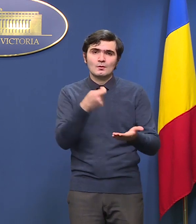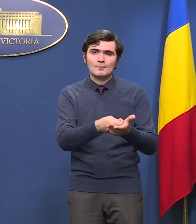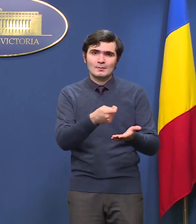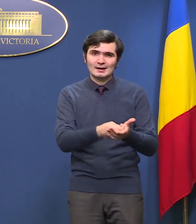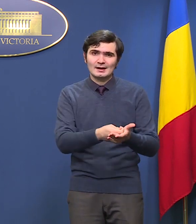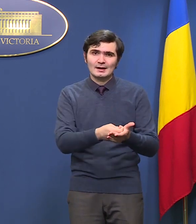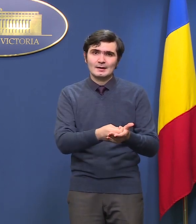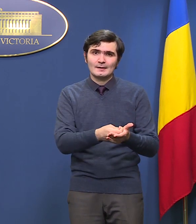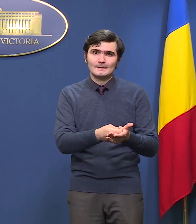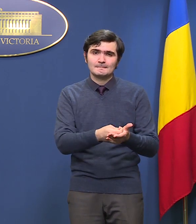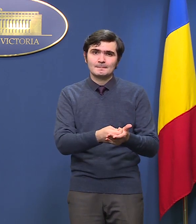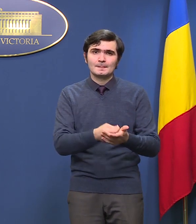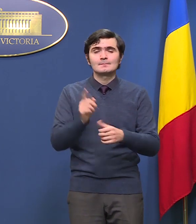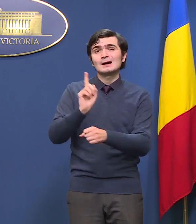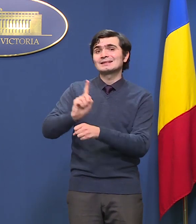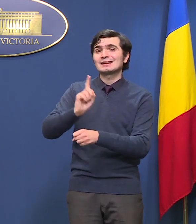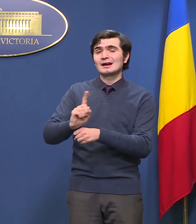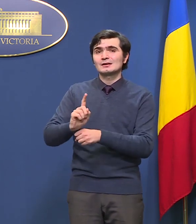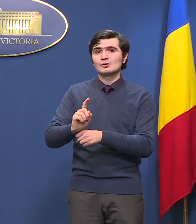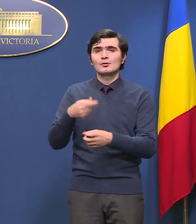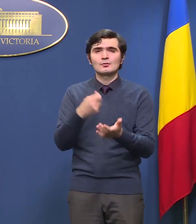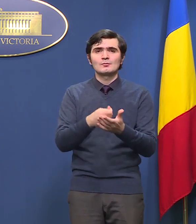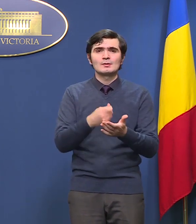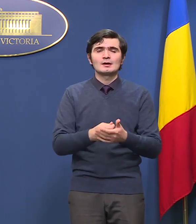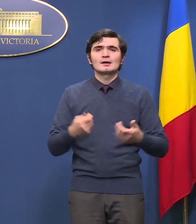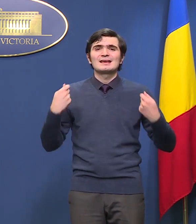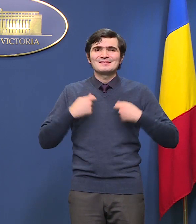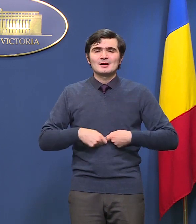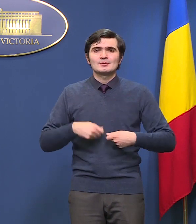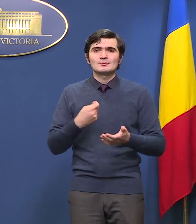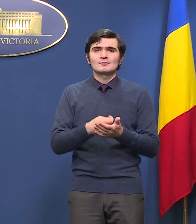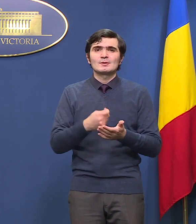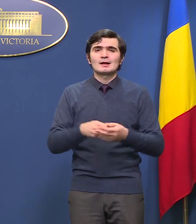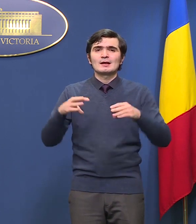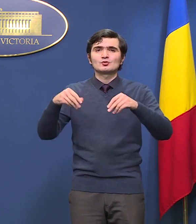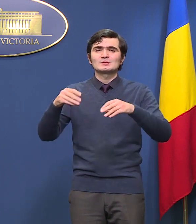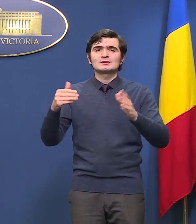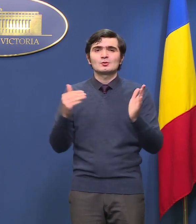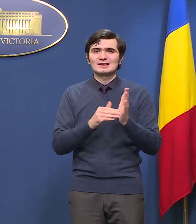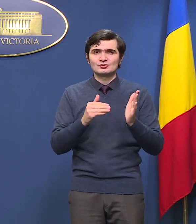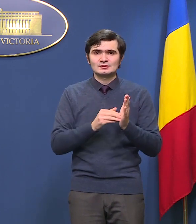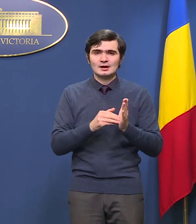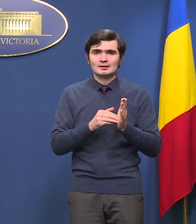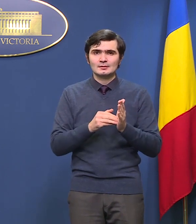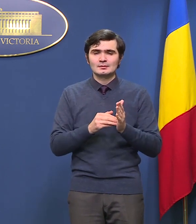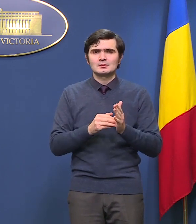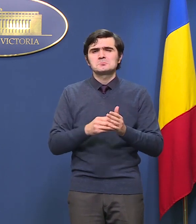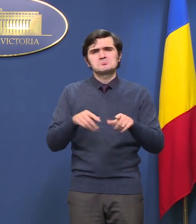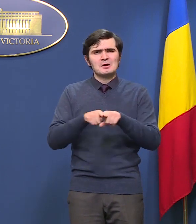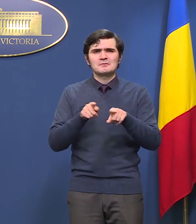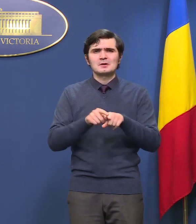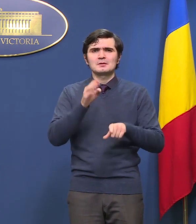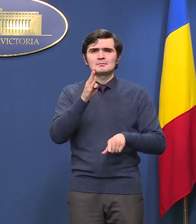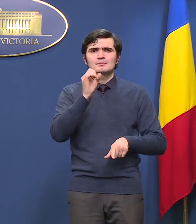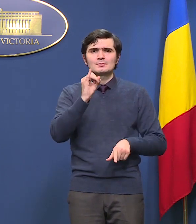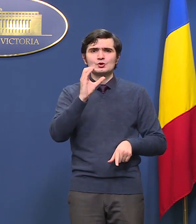achiziționarea materialelor, echipamentelor, substanțelor necesare, inclusiv biocide,